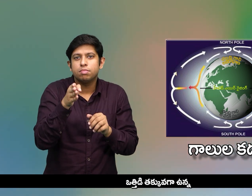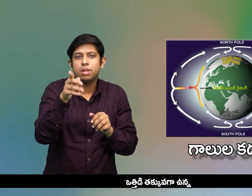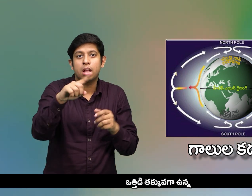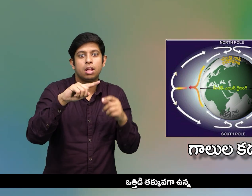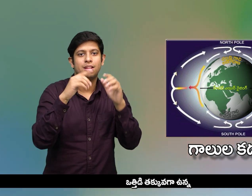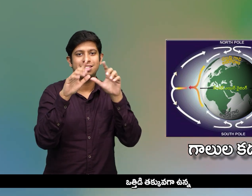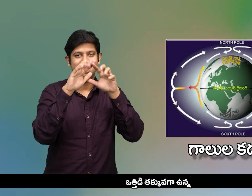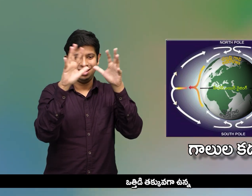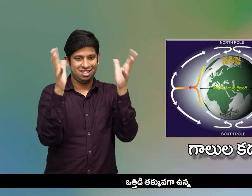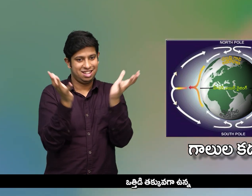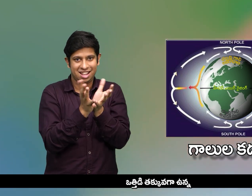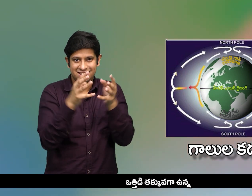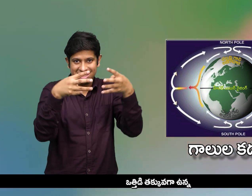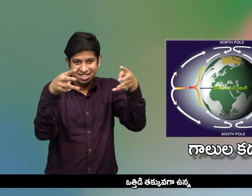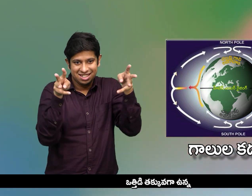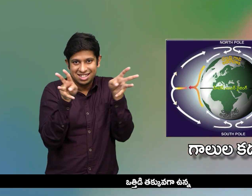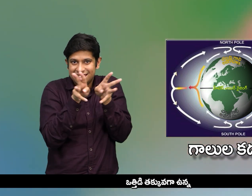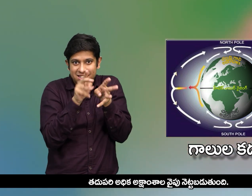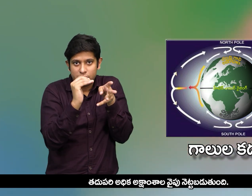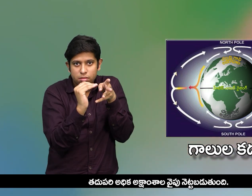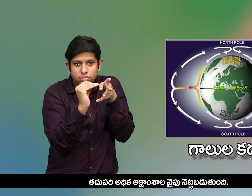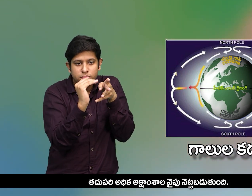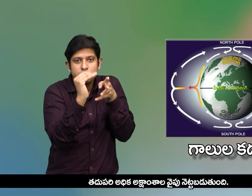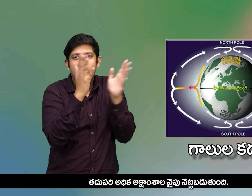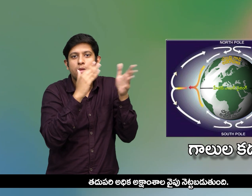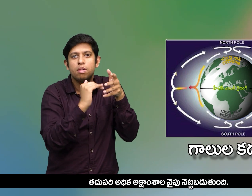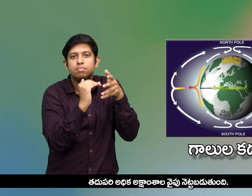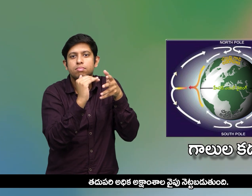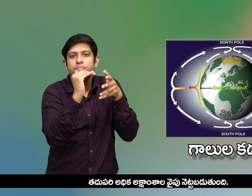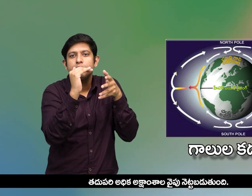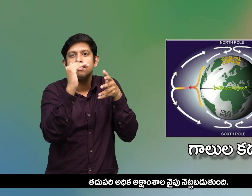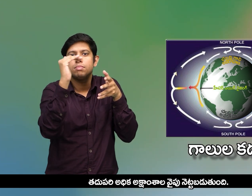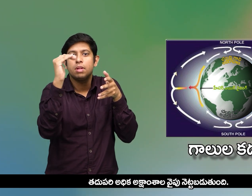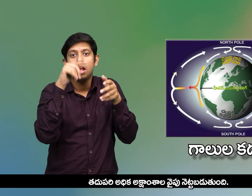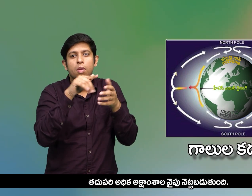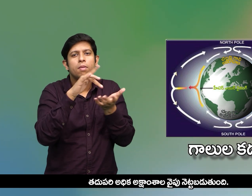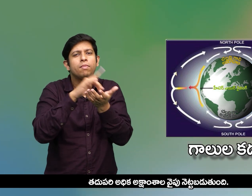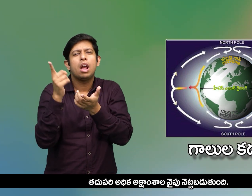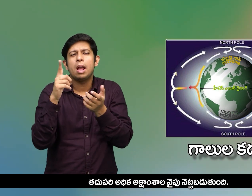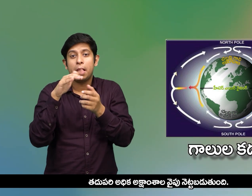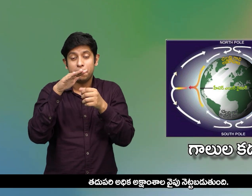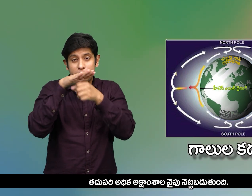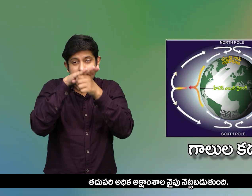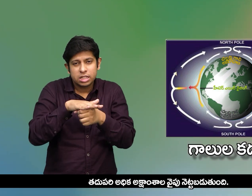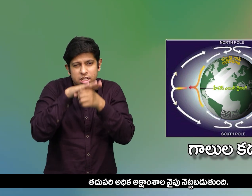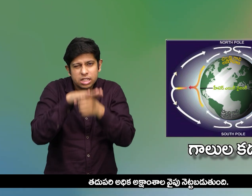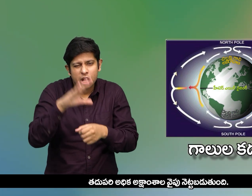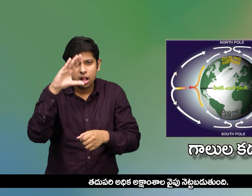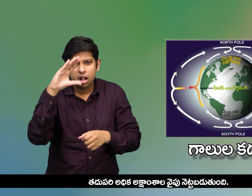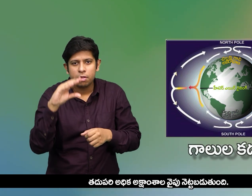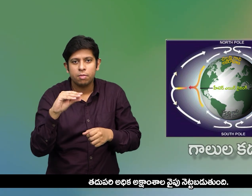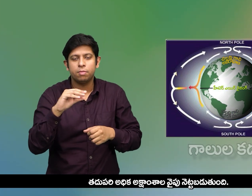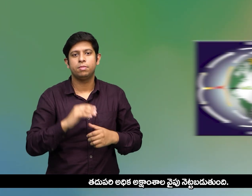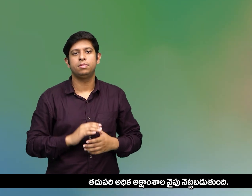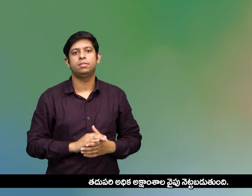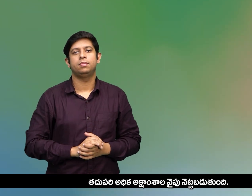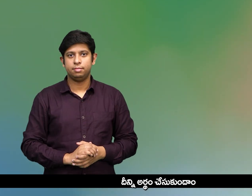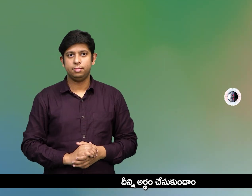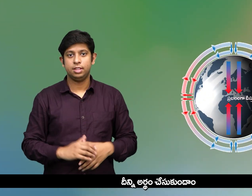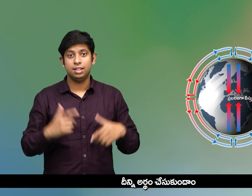ఒత్తిడి తక్కువగా ఉన్నా తదుపరి అధిక అక్షాంశాల వైపు నెట్టబడుతుంది. దీన్ని